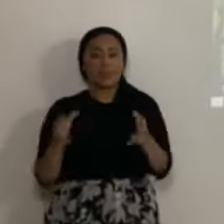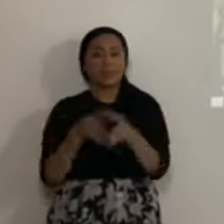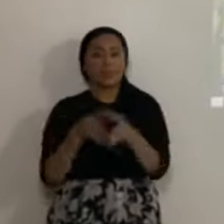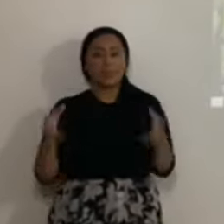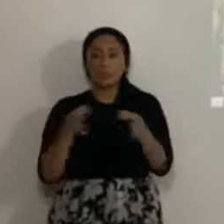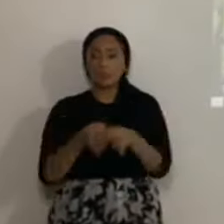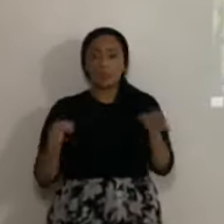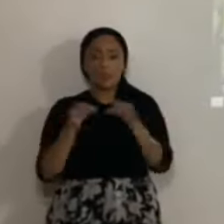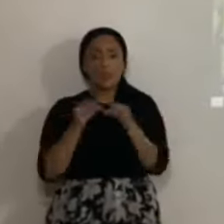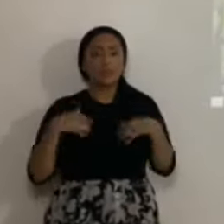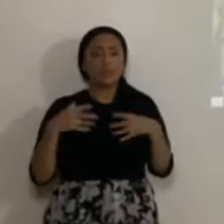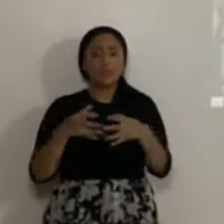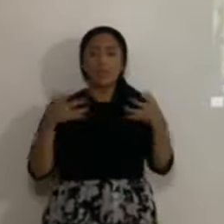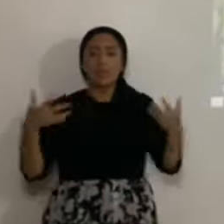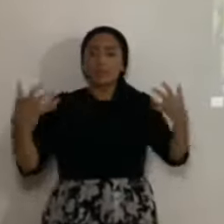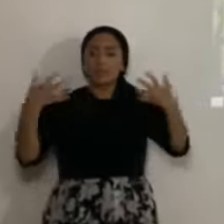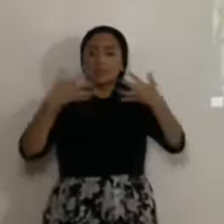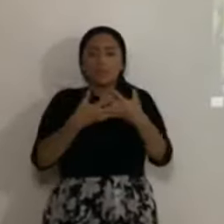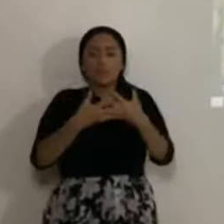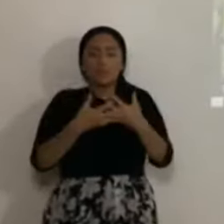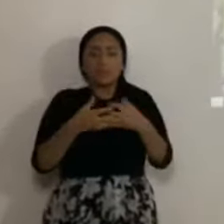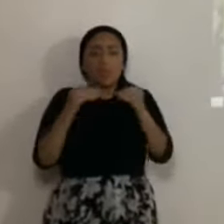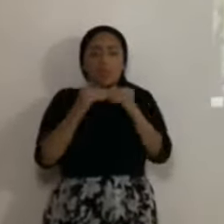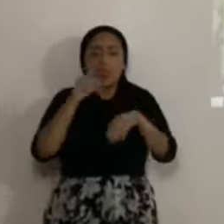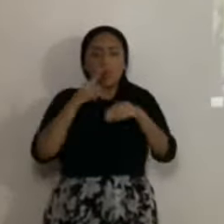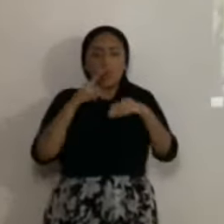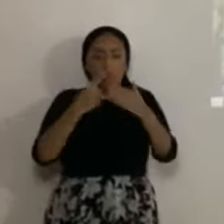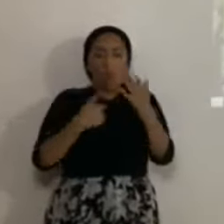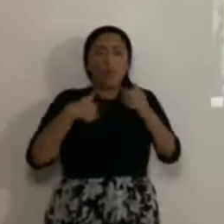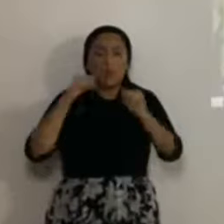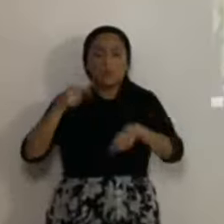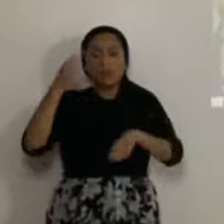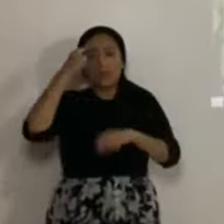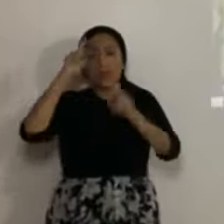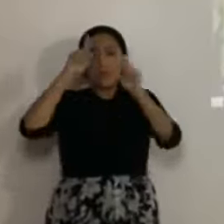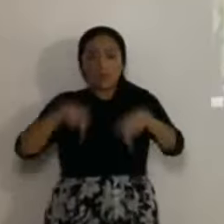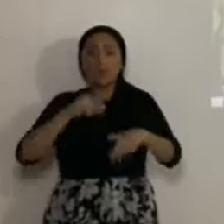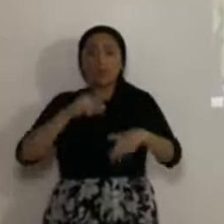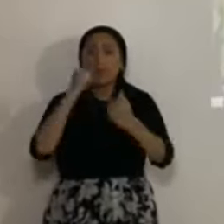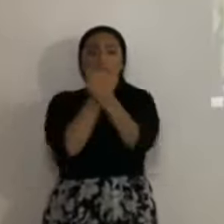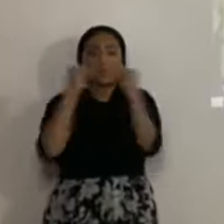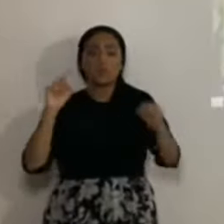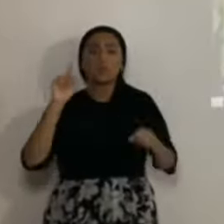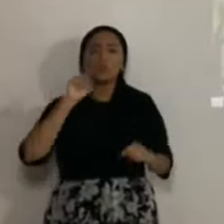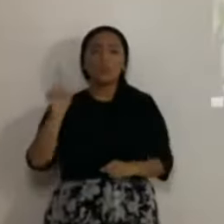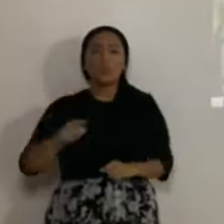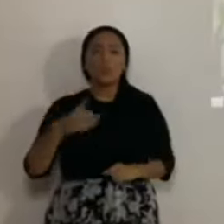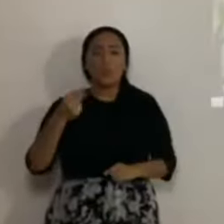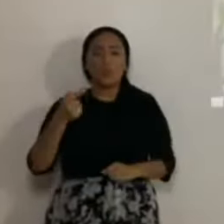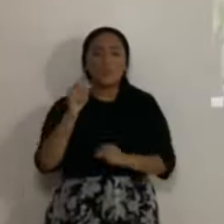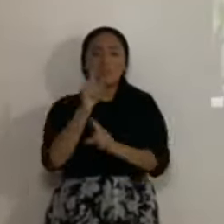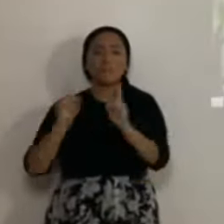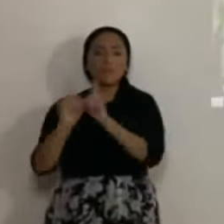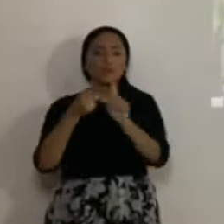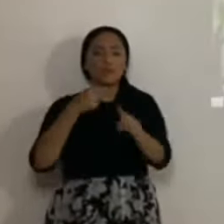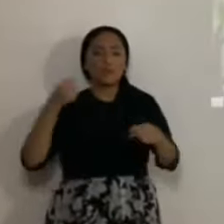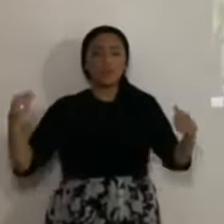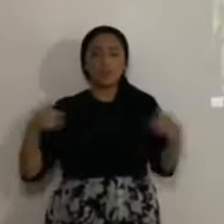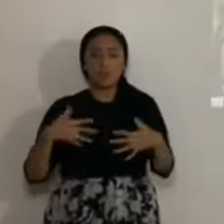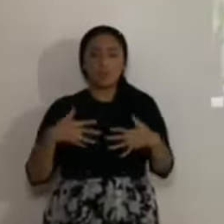importante, tiene mucho peso más allá de lo que podemos imaginar, la persona no salva, manda realmente perros del miedo